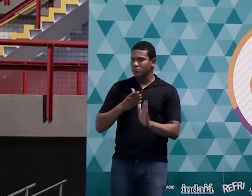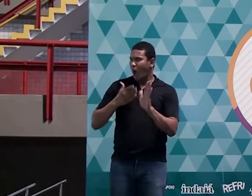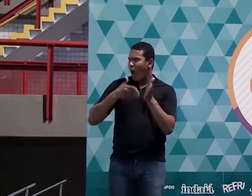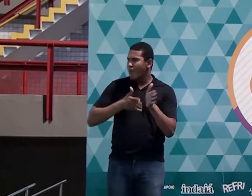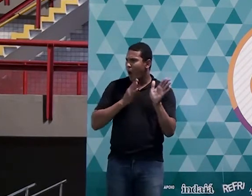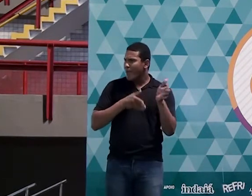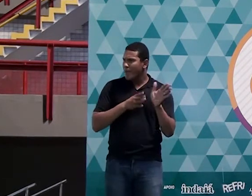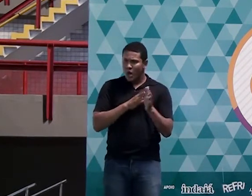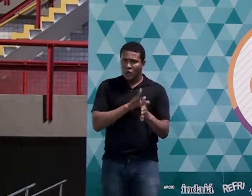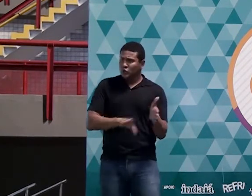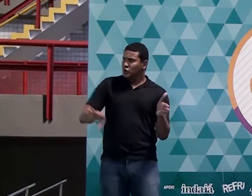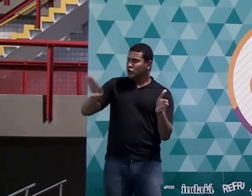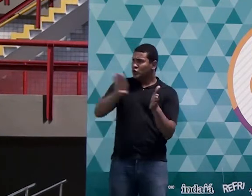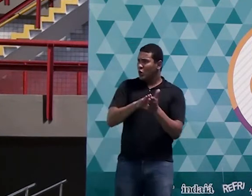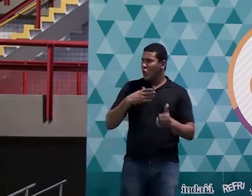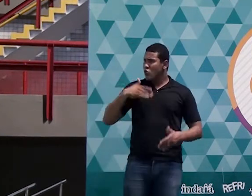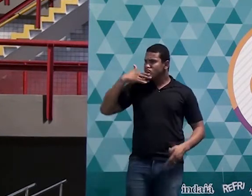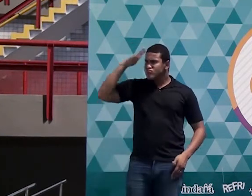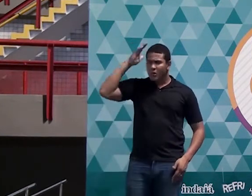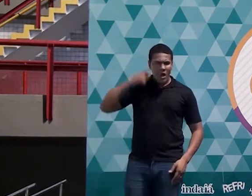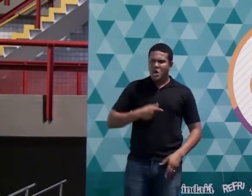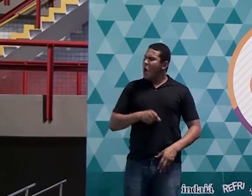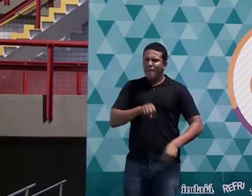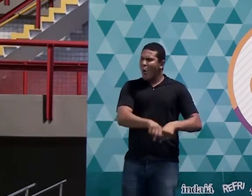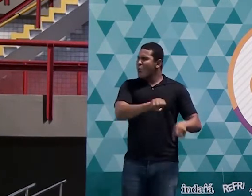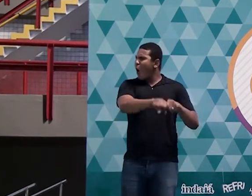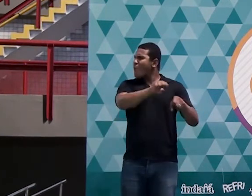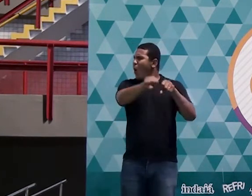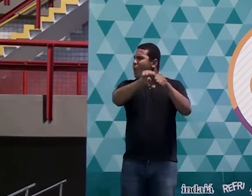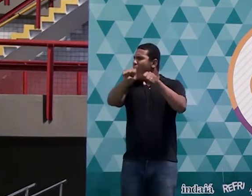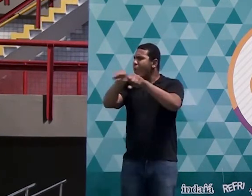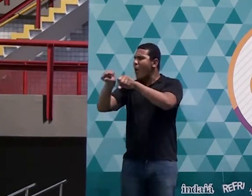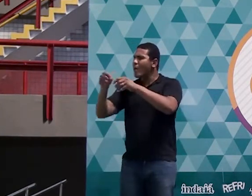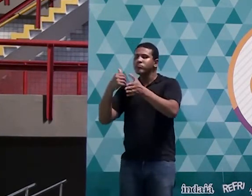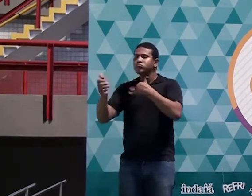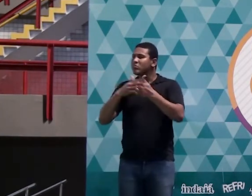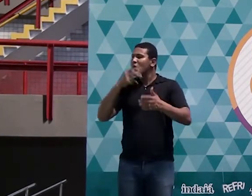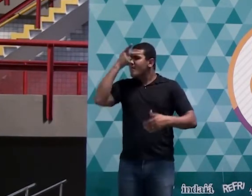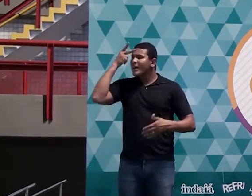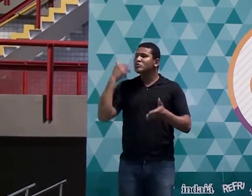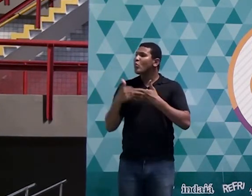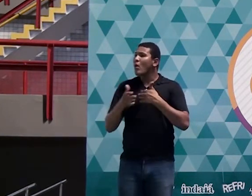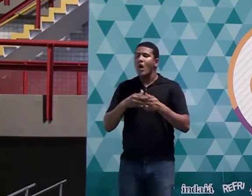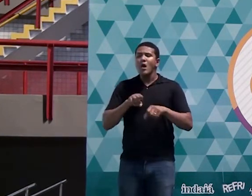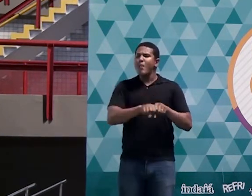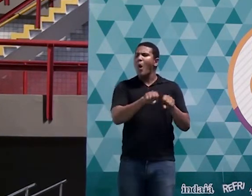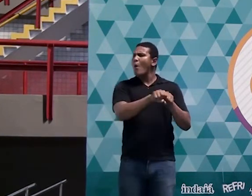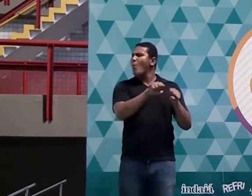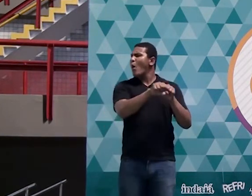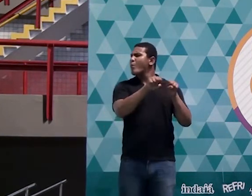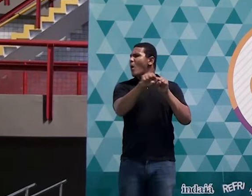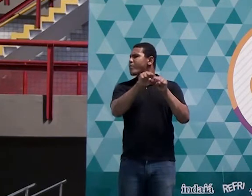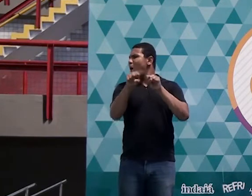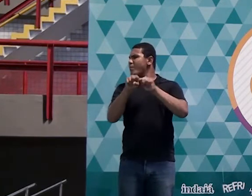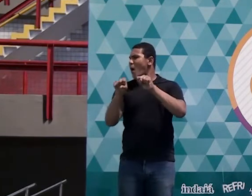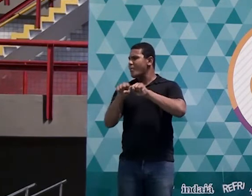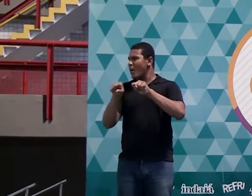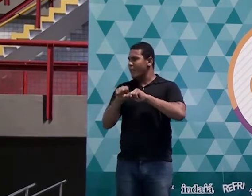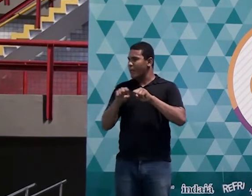Oriente matavam até os cristãos. Até a igreja ficou com medo do povo que ela